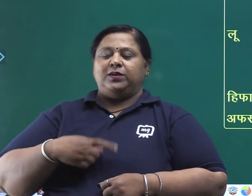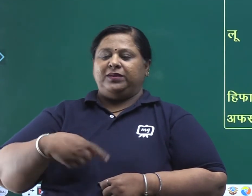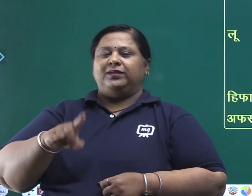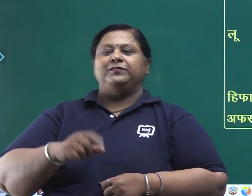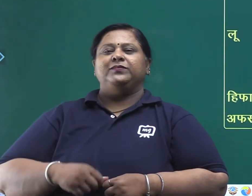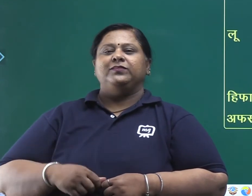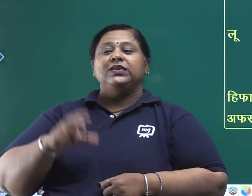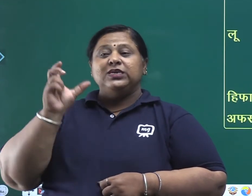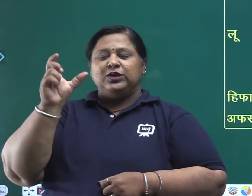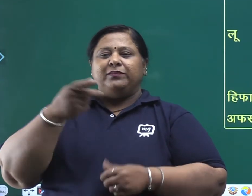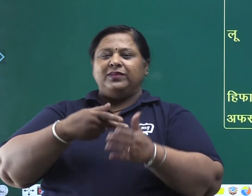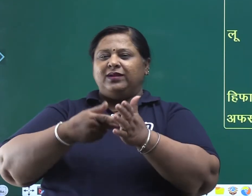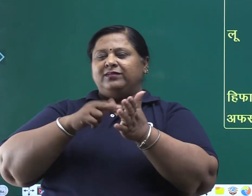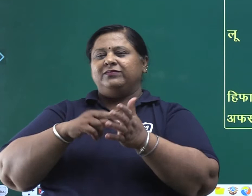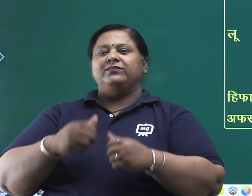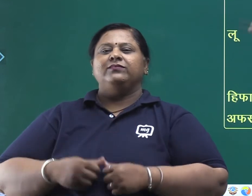शब्दार्थ।